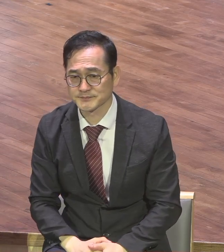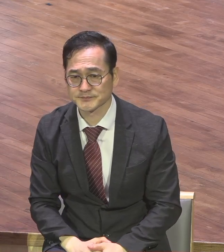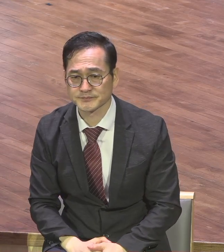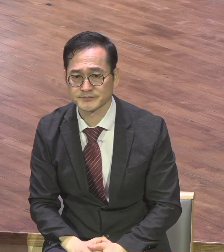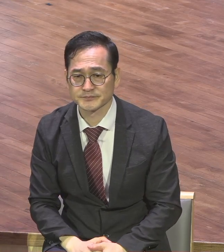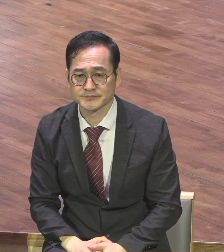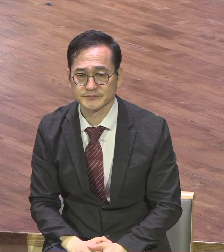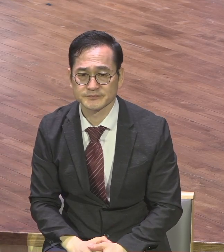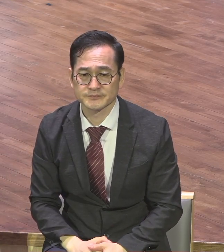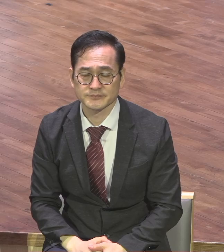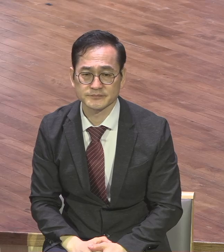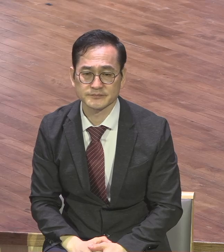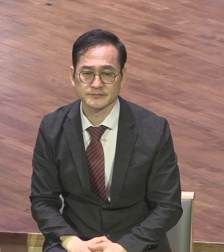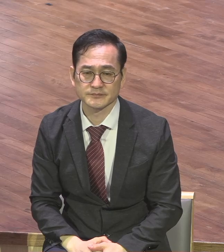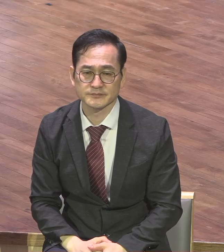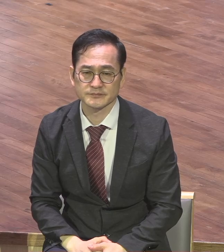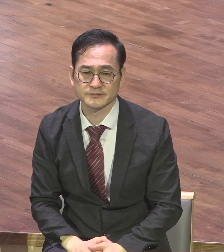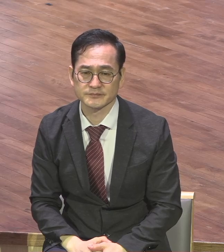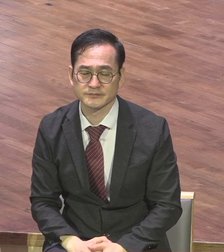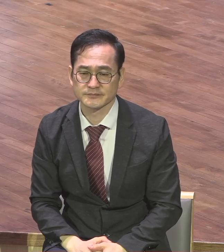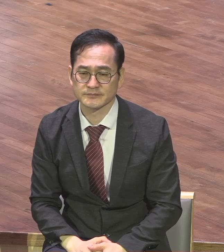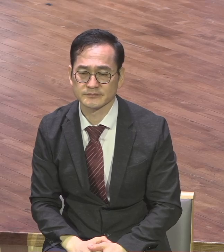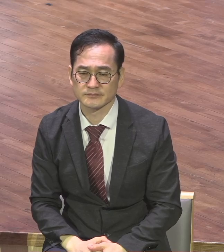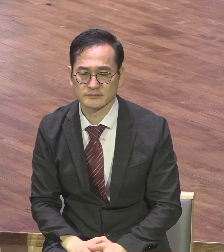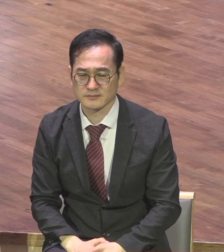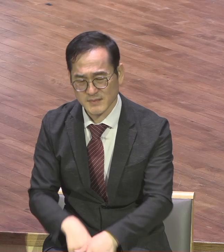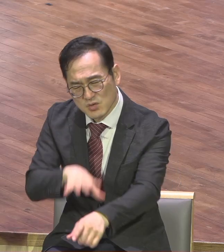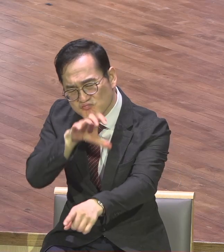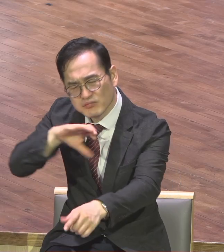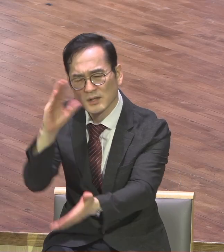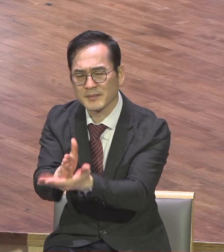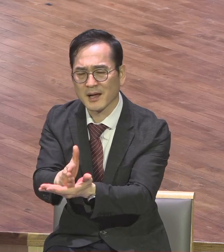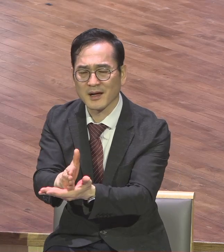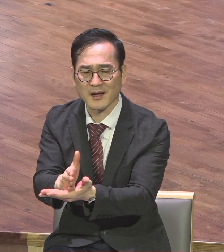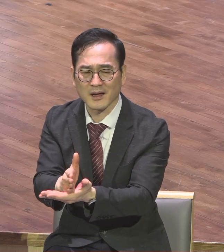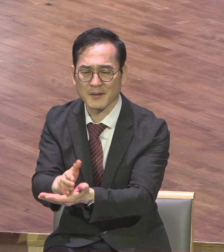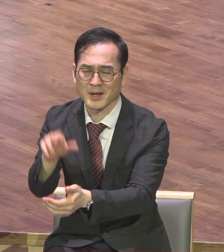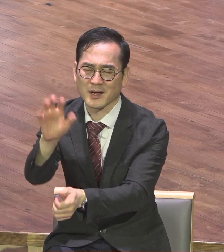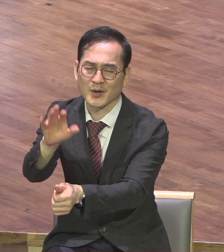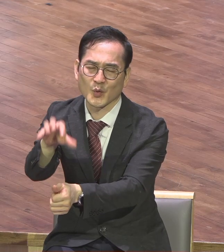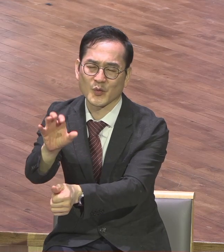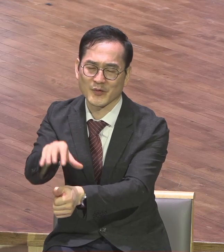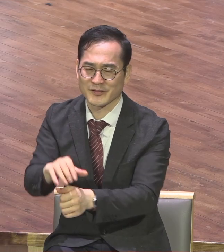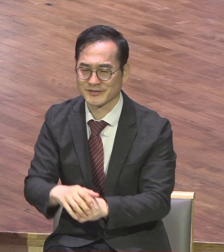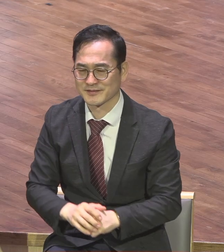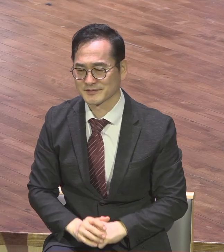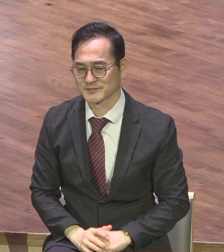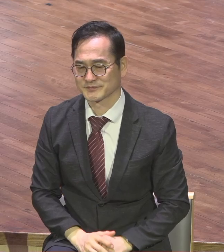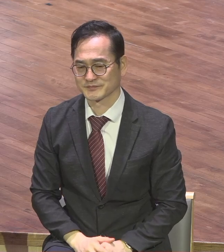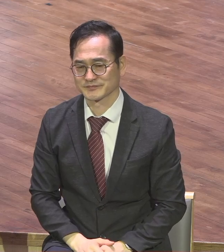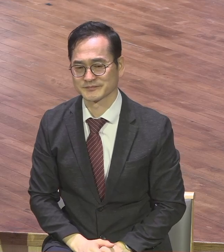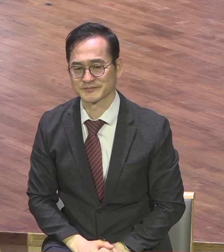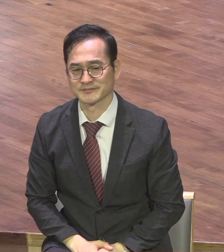뭘 이거 따지고 저거 따지고 불평 원망하냐. 네 주제에 네가 어떤 사람이냐. 원래